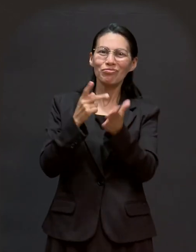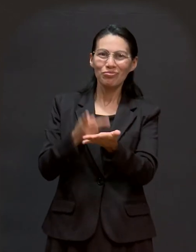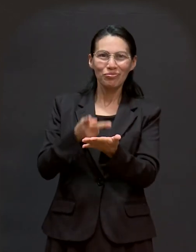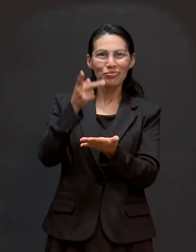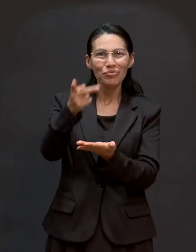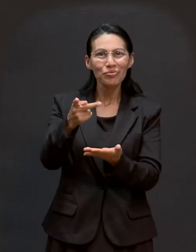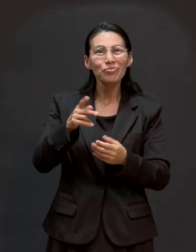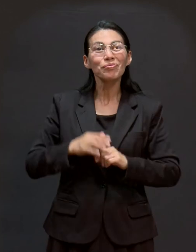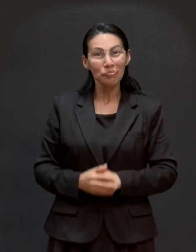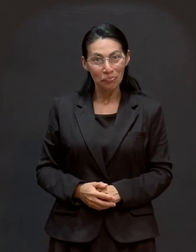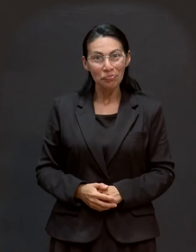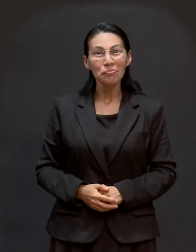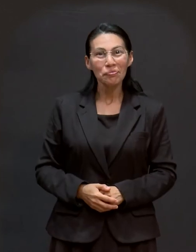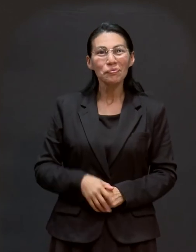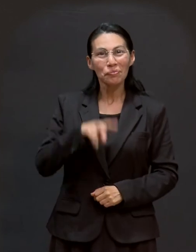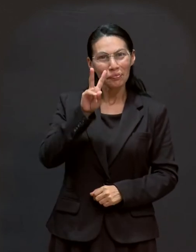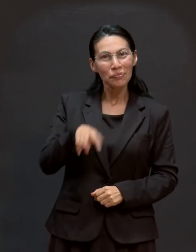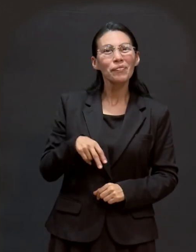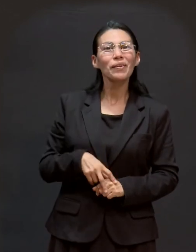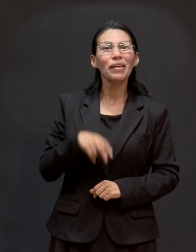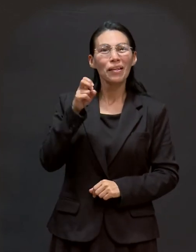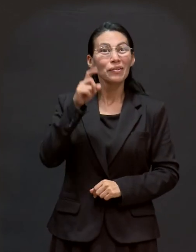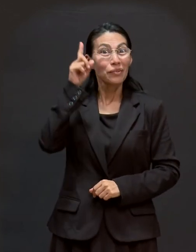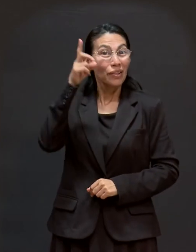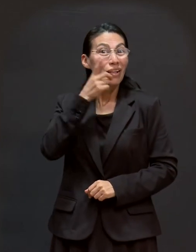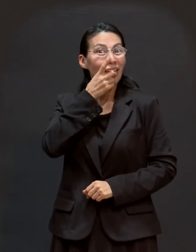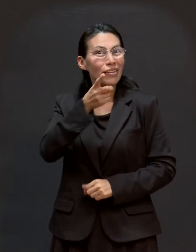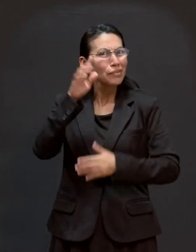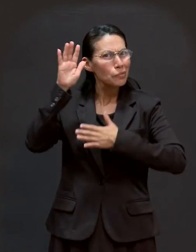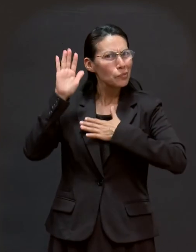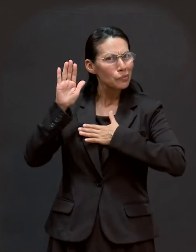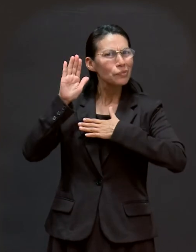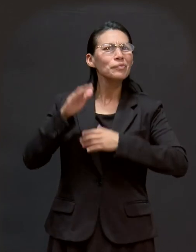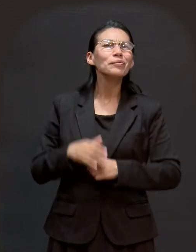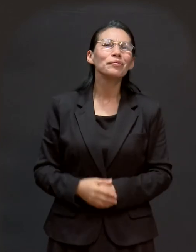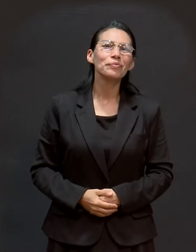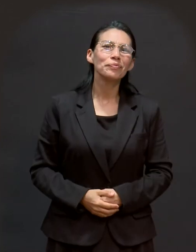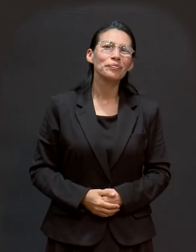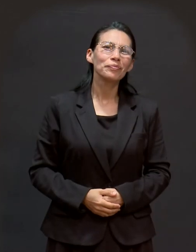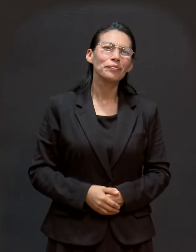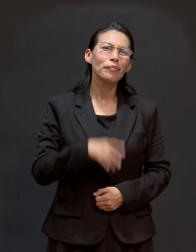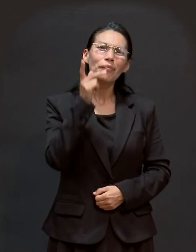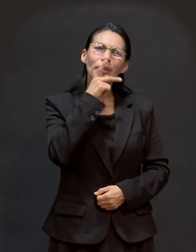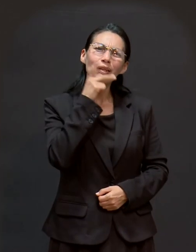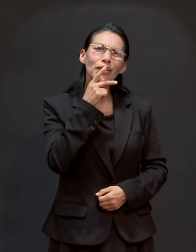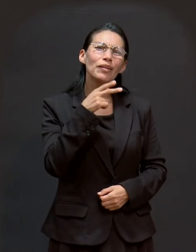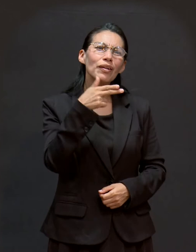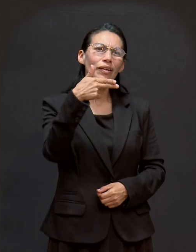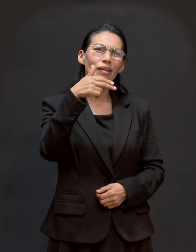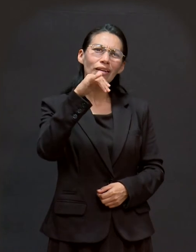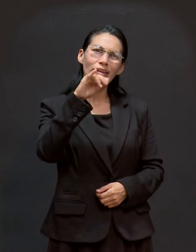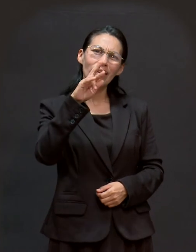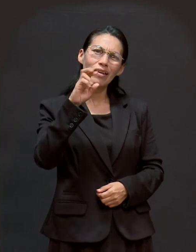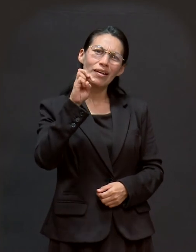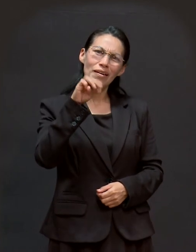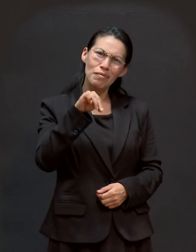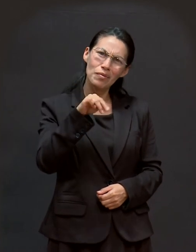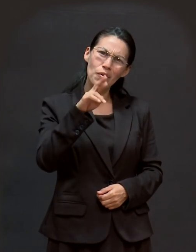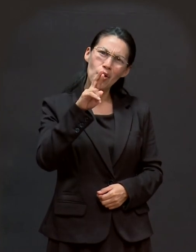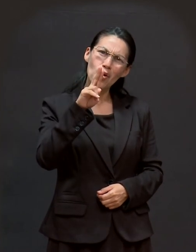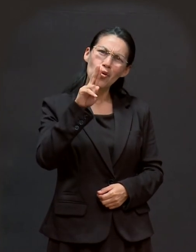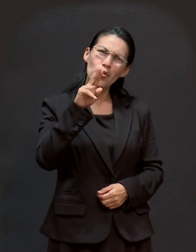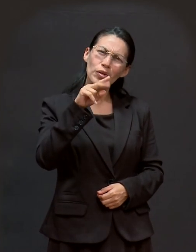público porque ha empeñado su palabra pastor irán ruiz cuéntanos